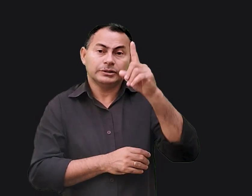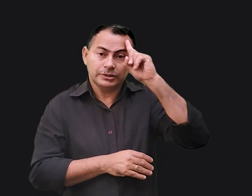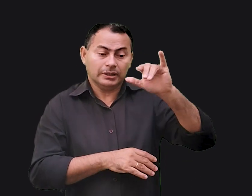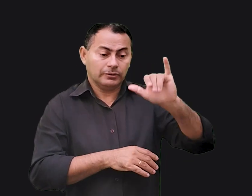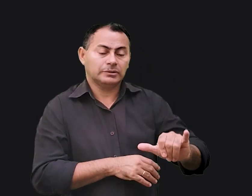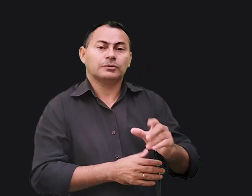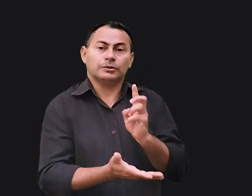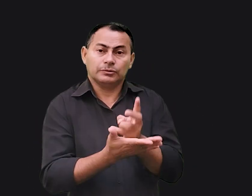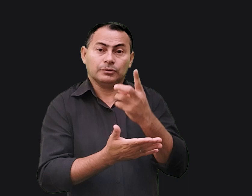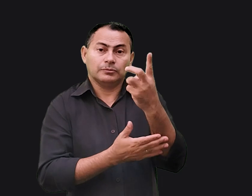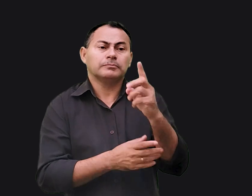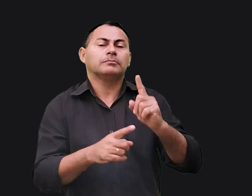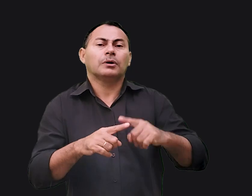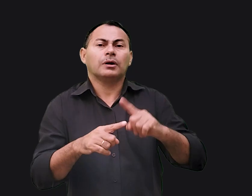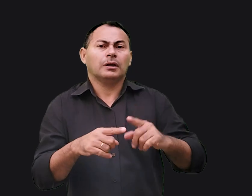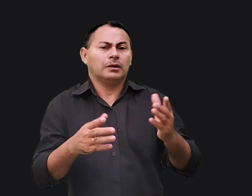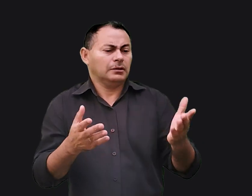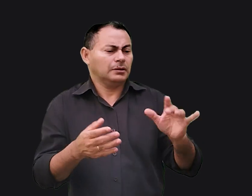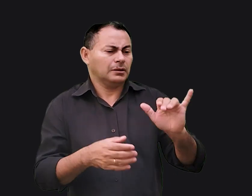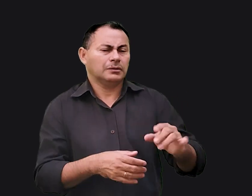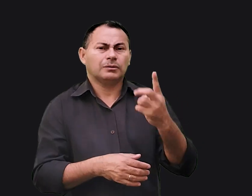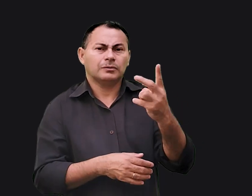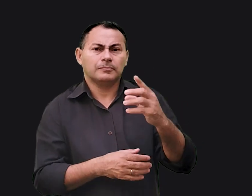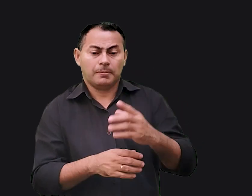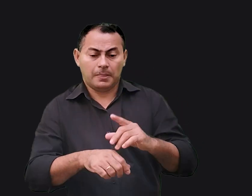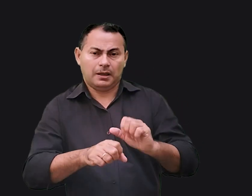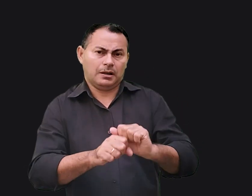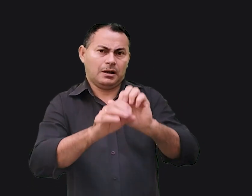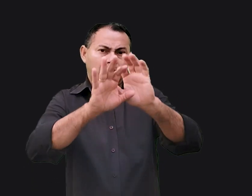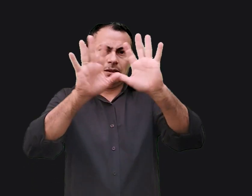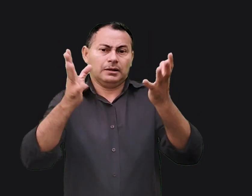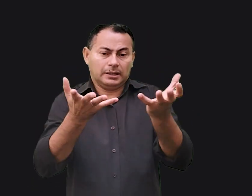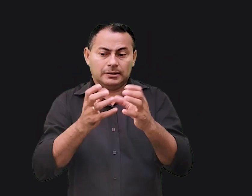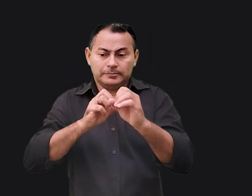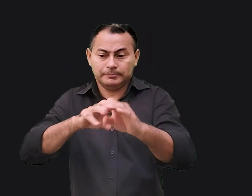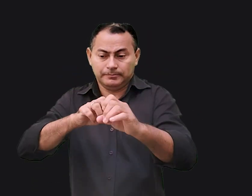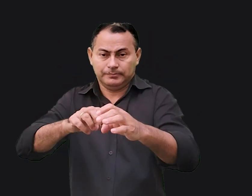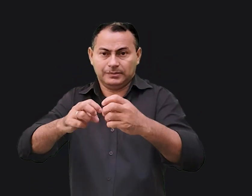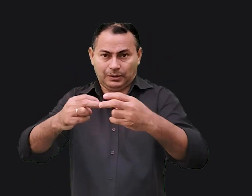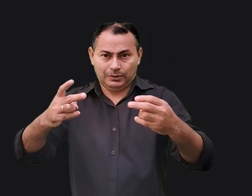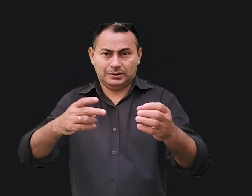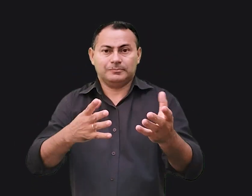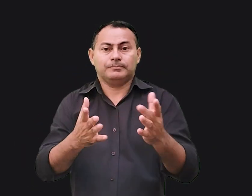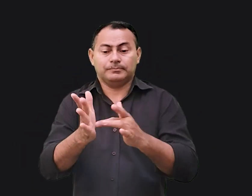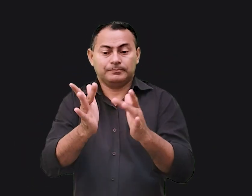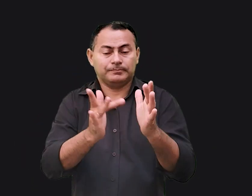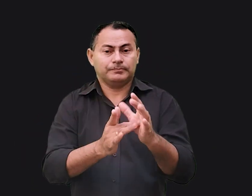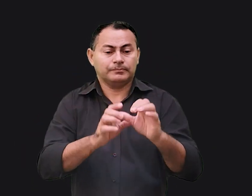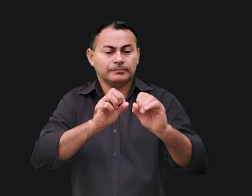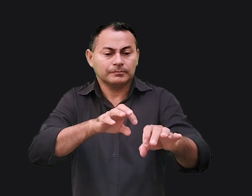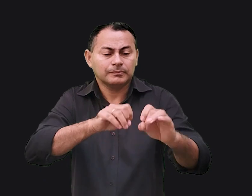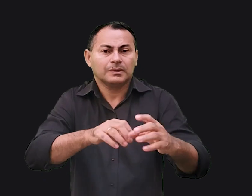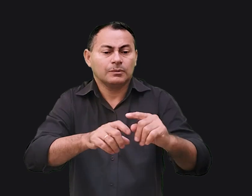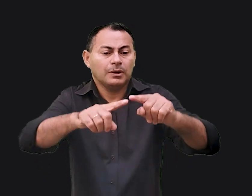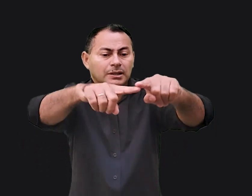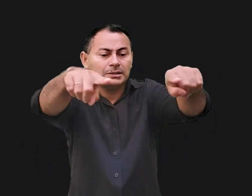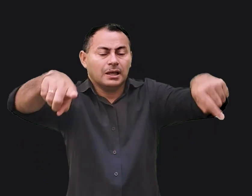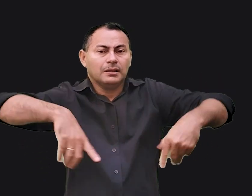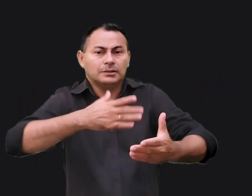estava. Por quê? Era óbvio que ele queria ensinar algo. Jesus não ensinava numa sala de aula,